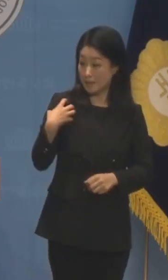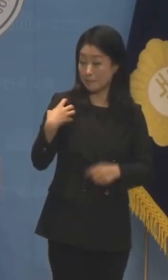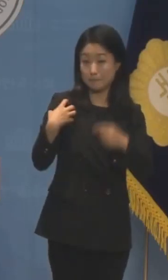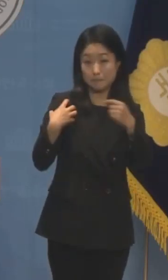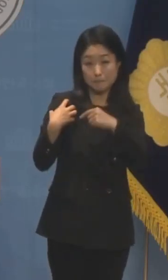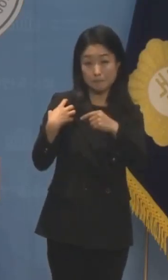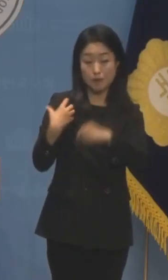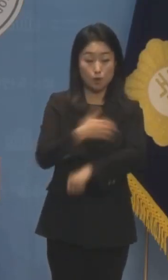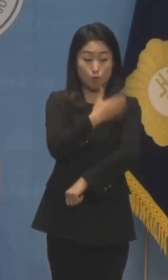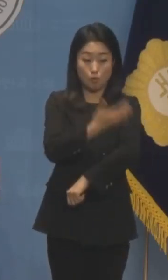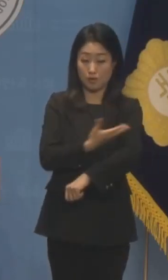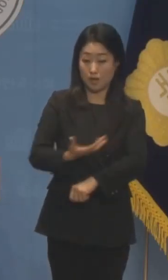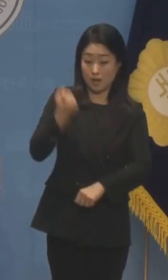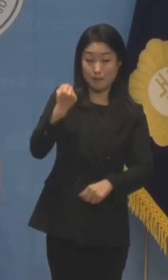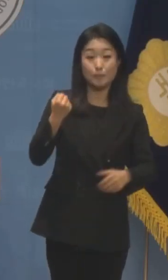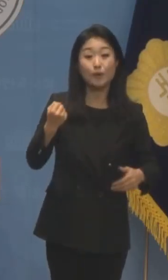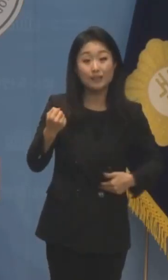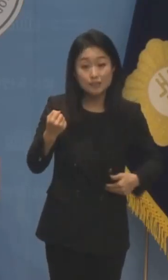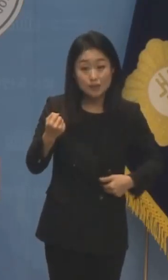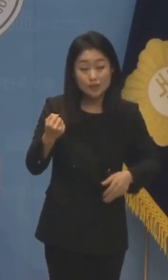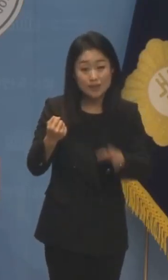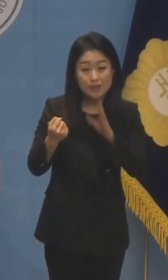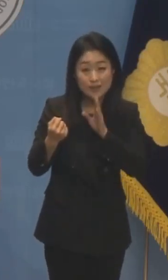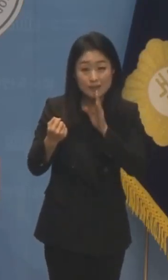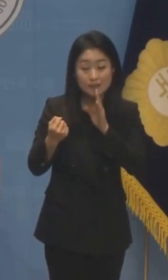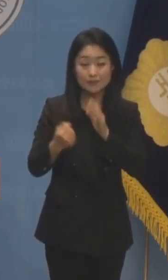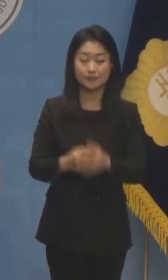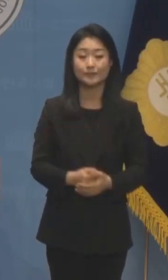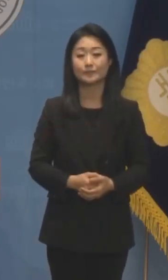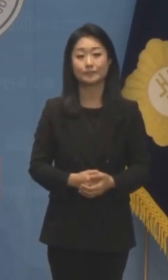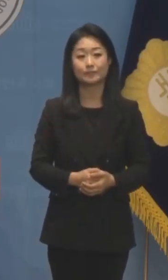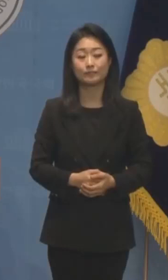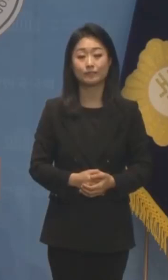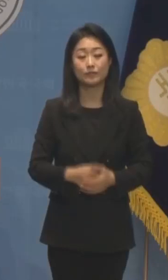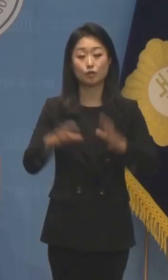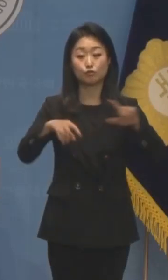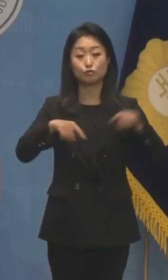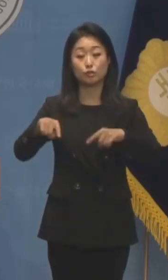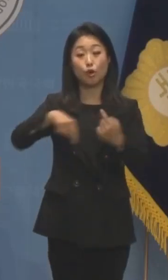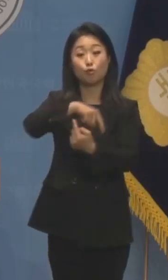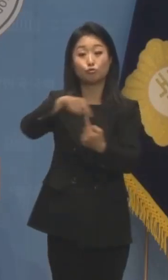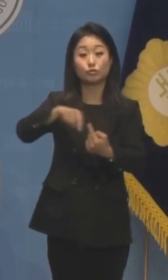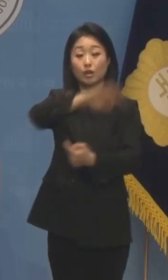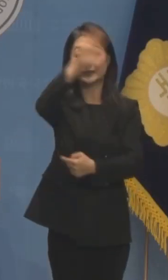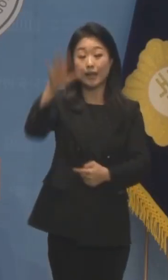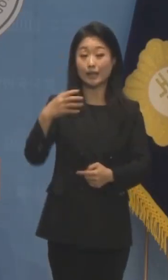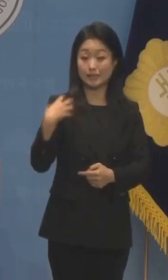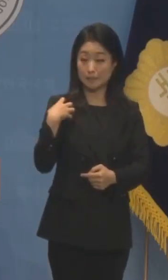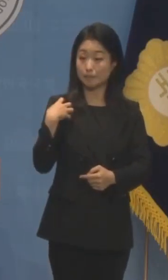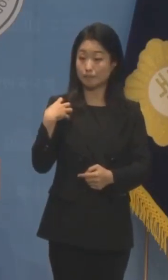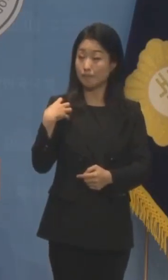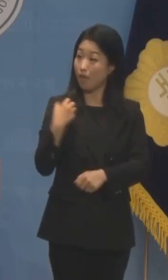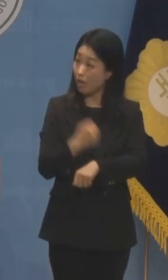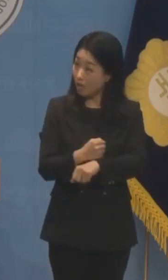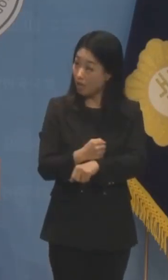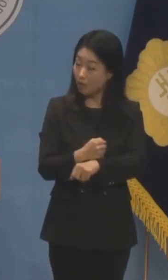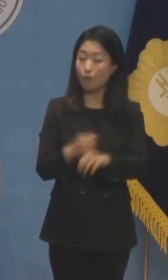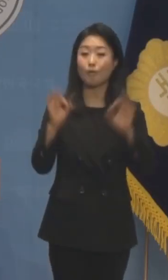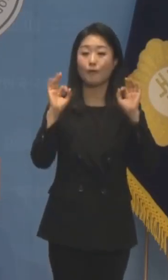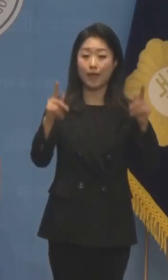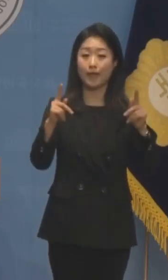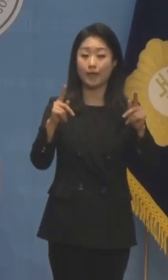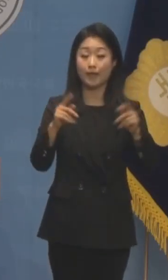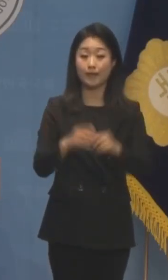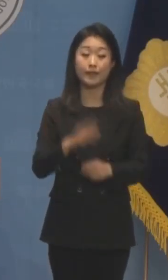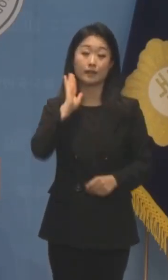그만한 권한이 있어야 하는 것 아닙니까? 국정운영의 모든 책임을 질 테니 윤석열